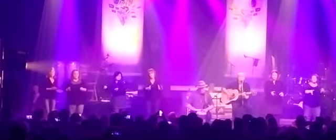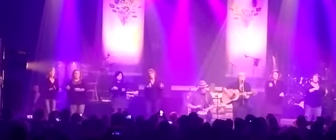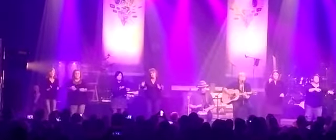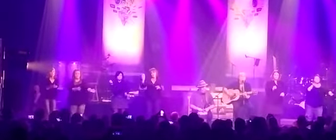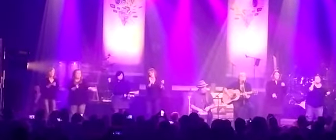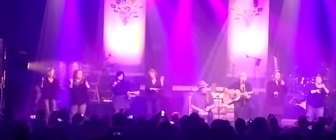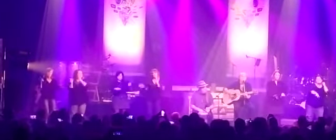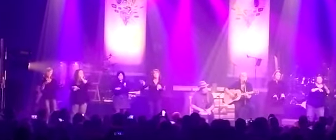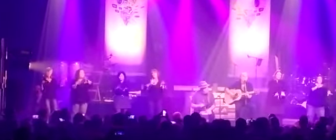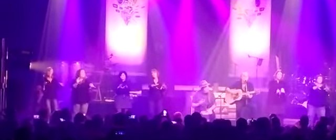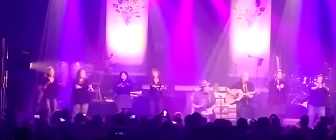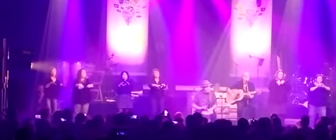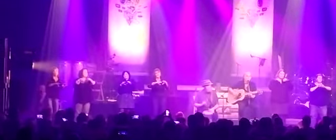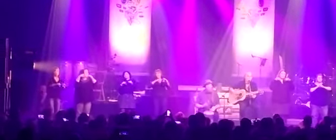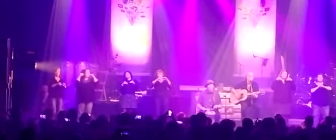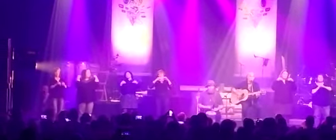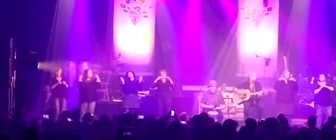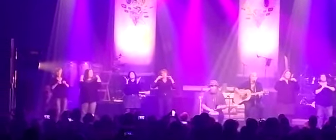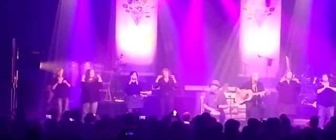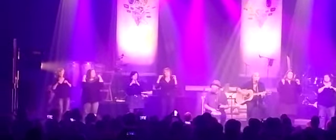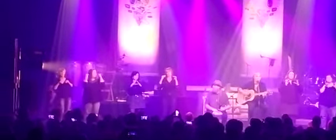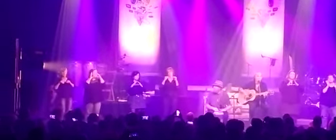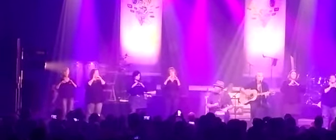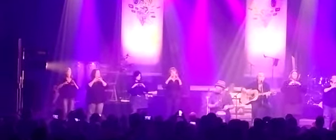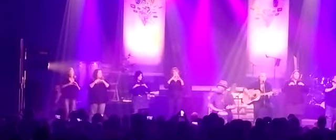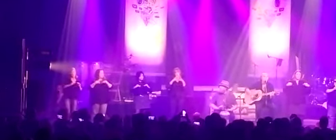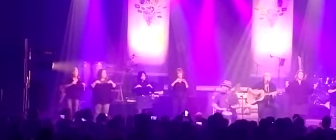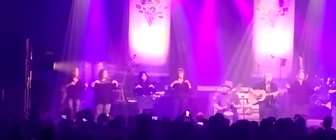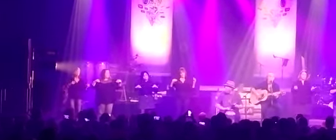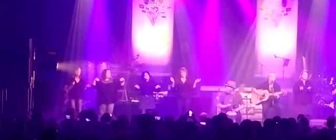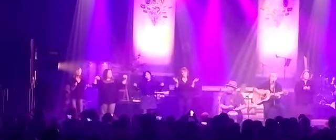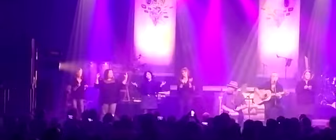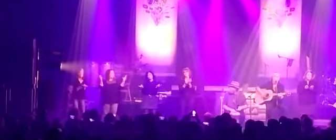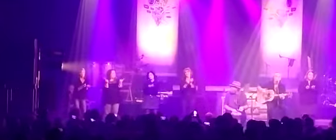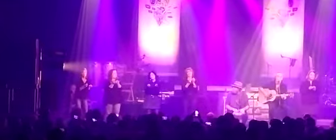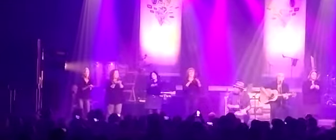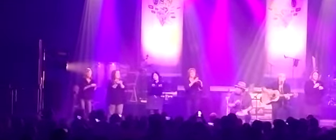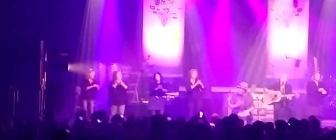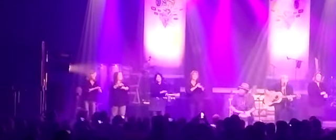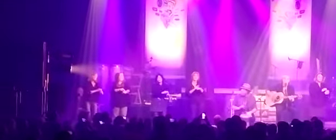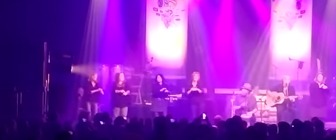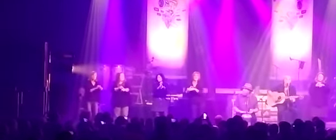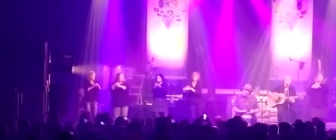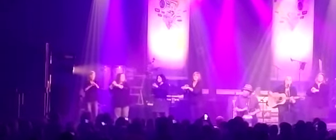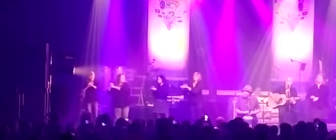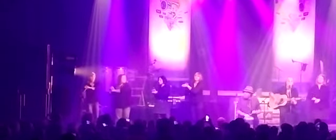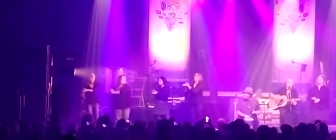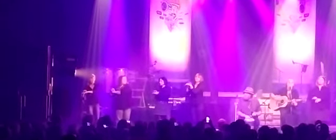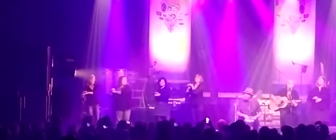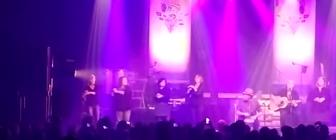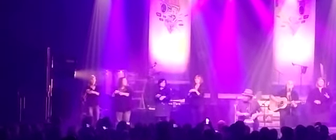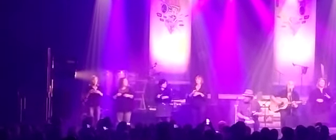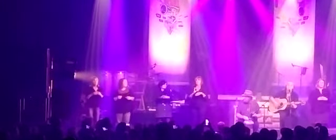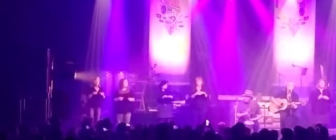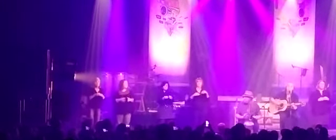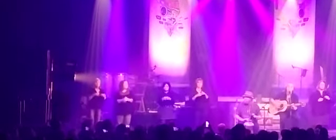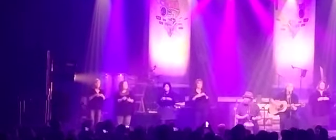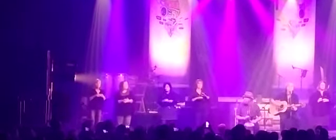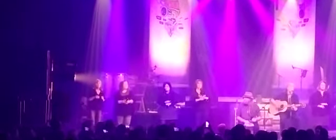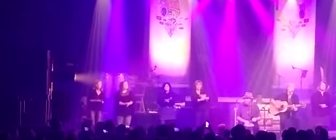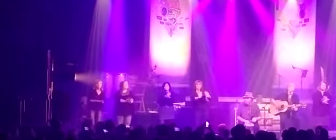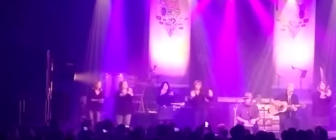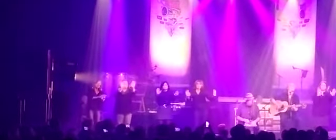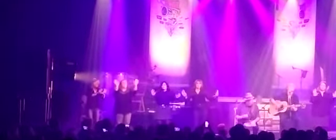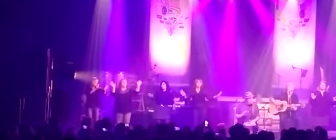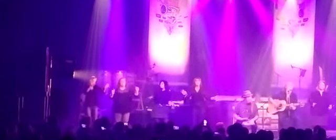Que votre chemin évite les bombes qui mènent vers le calme jardin. On vous